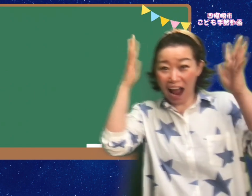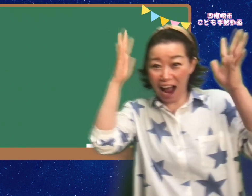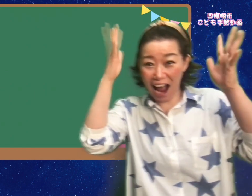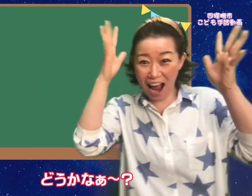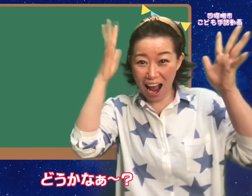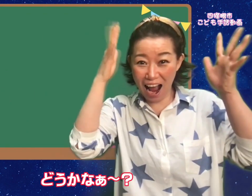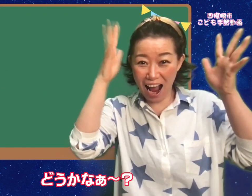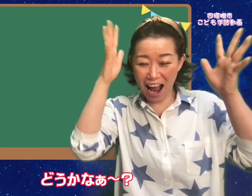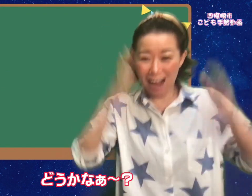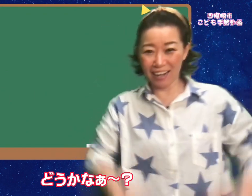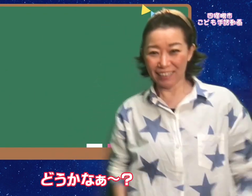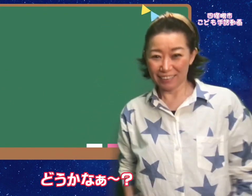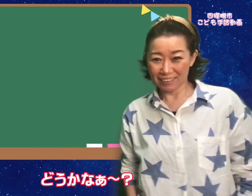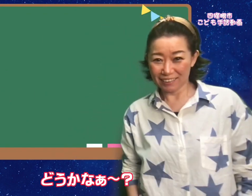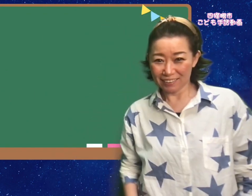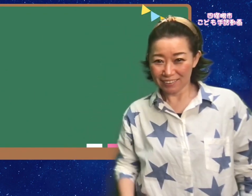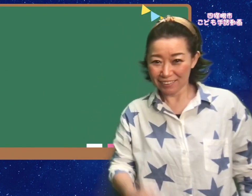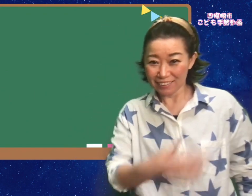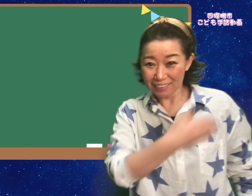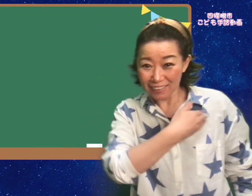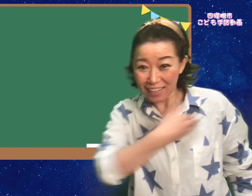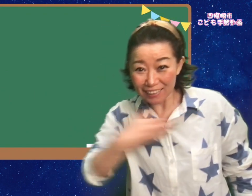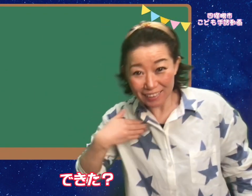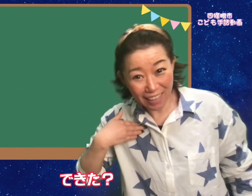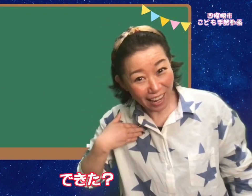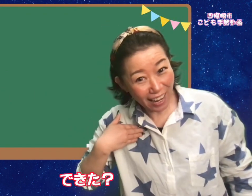どうかな？できた？